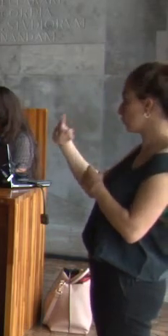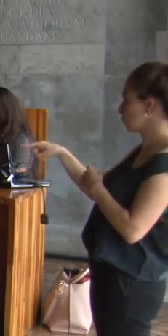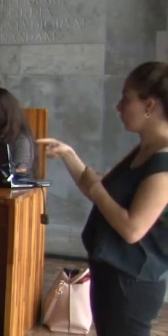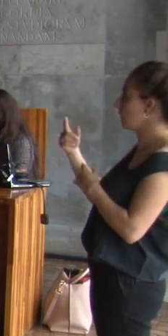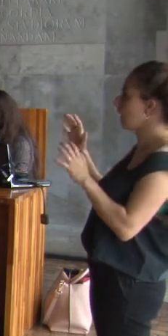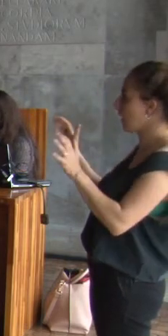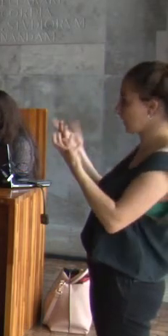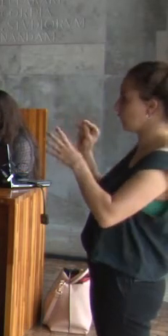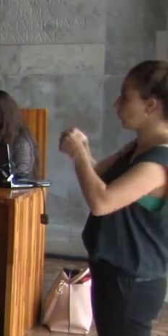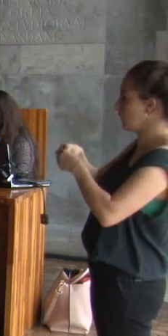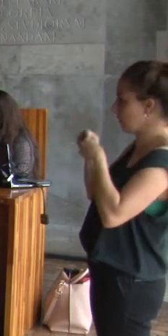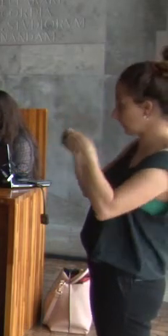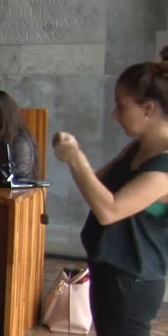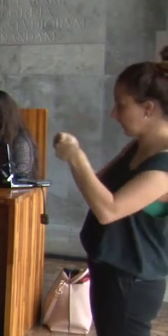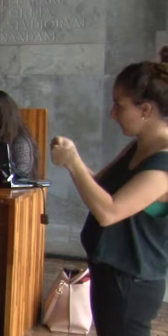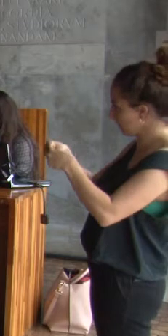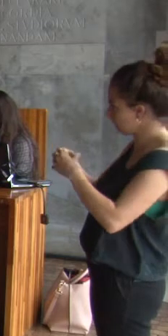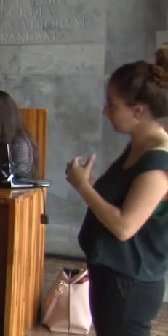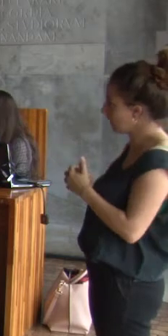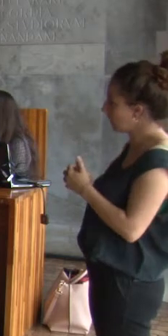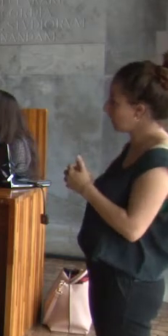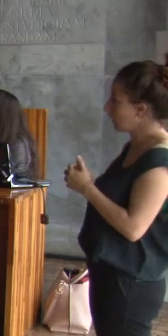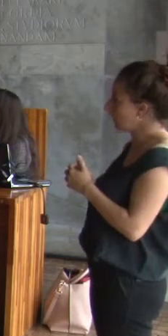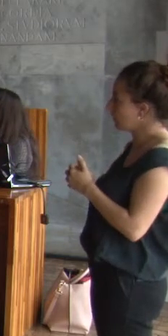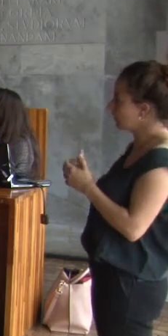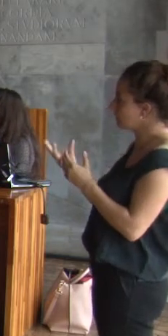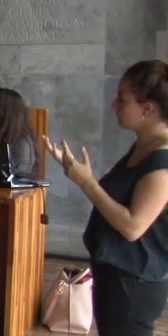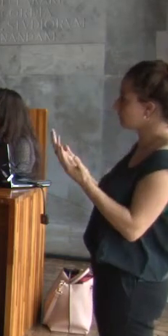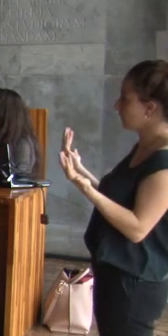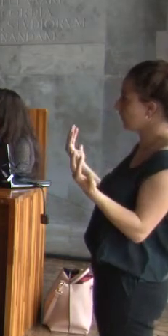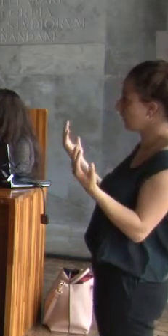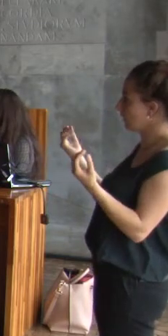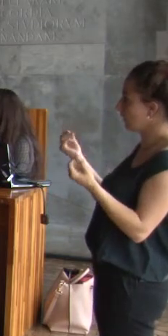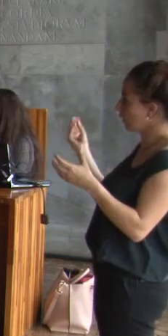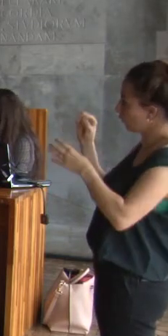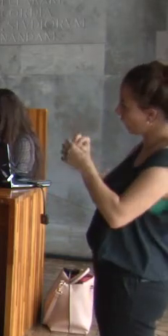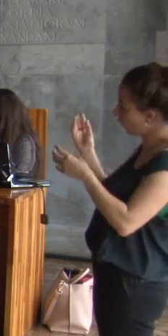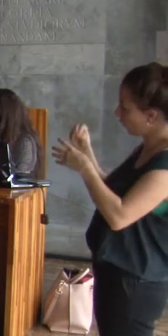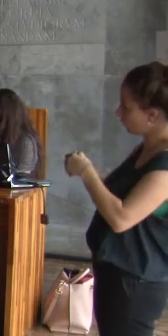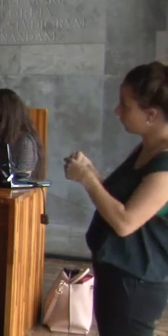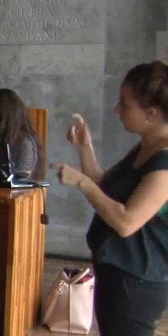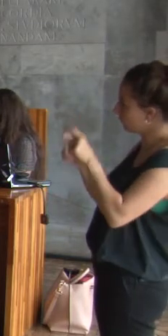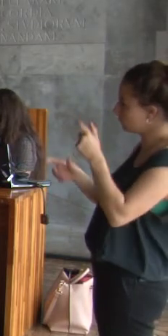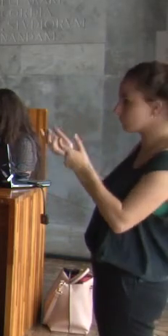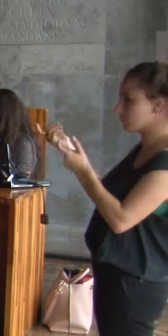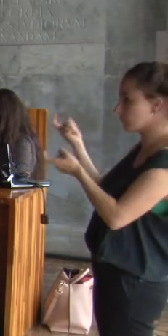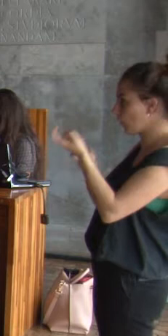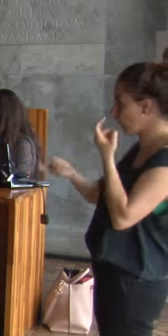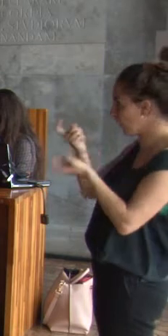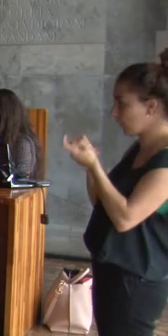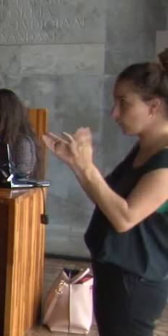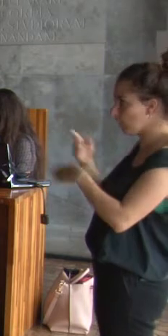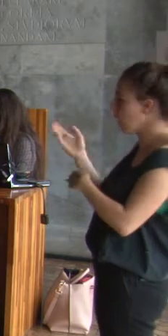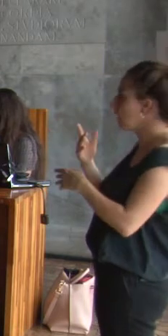inclusiva, partecipativa, che coinvolge persone di tutte le provenienze. Abbiamo girato